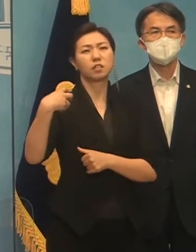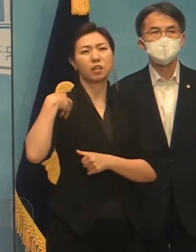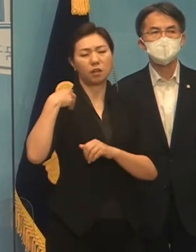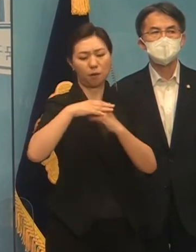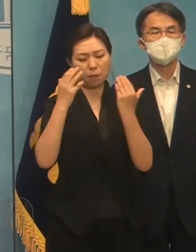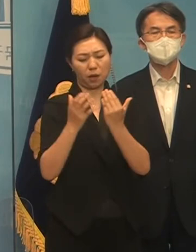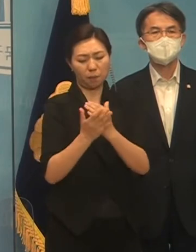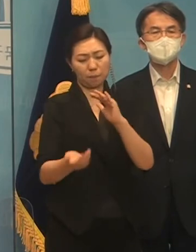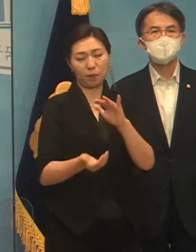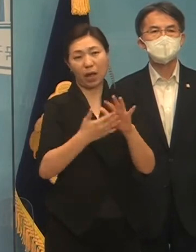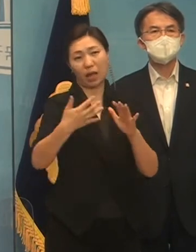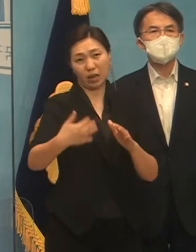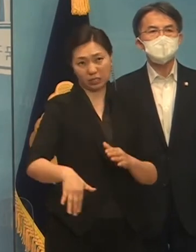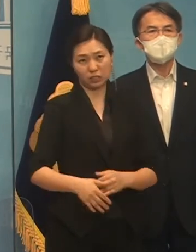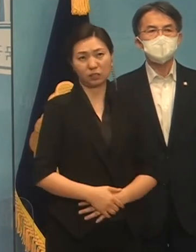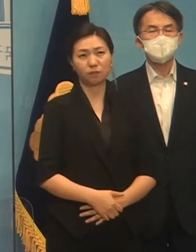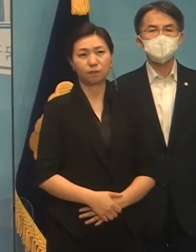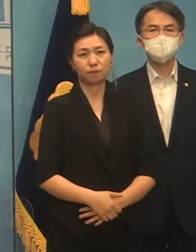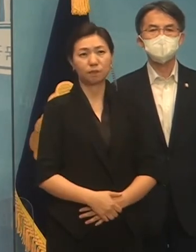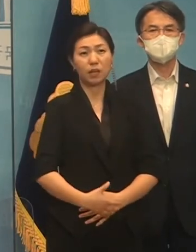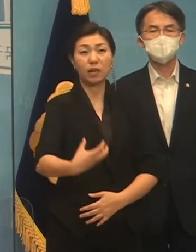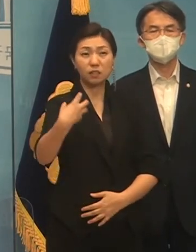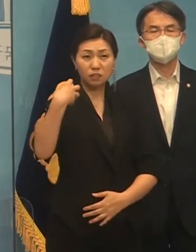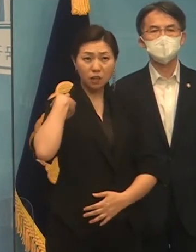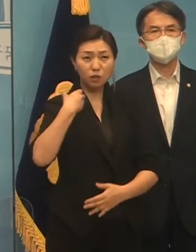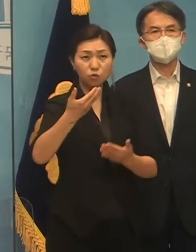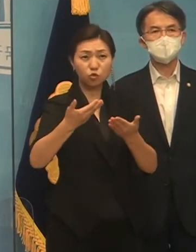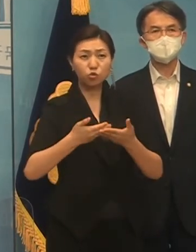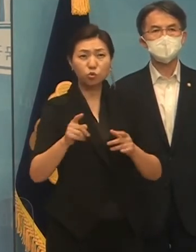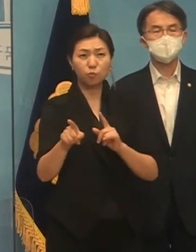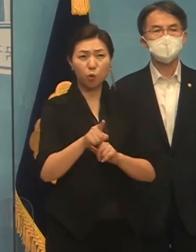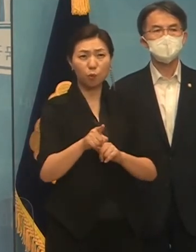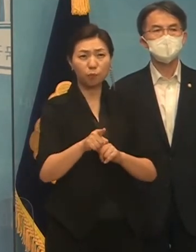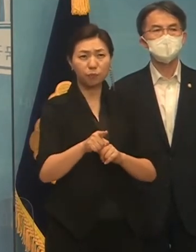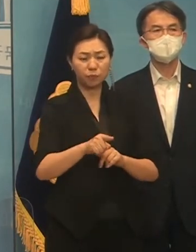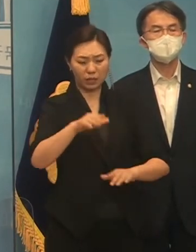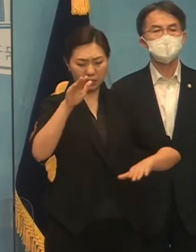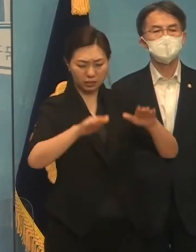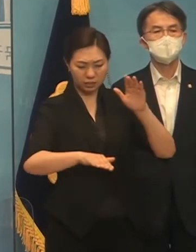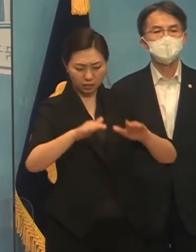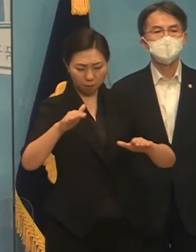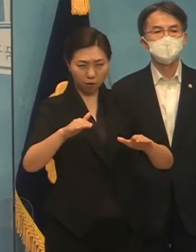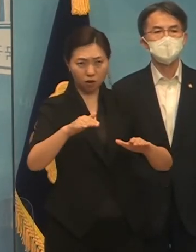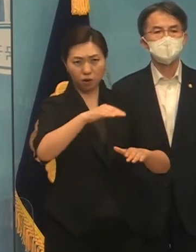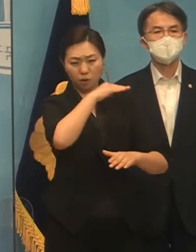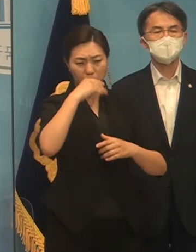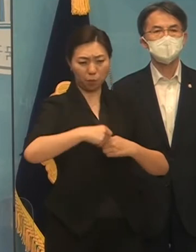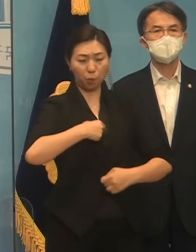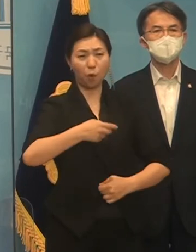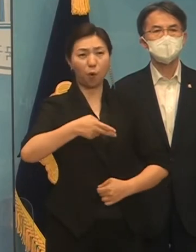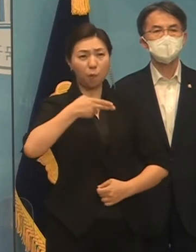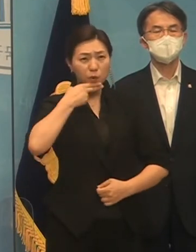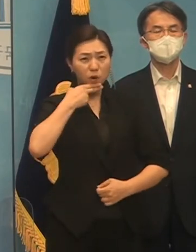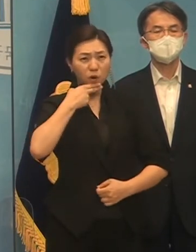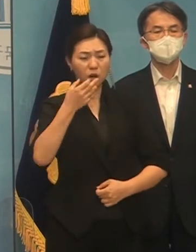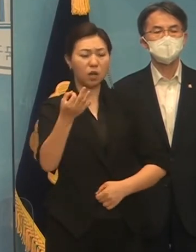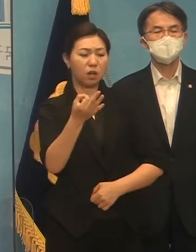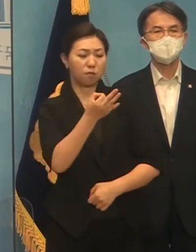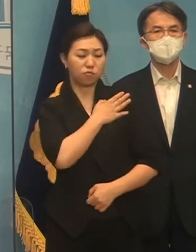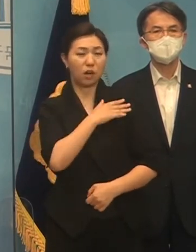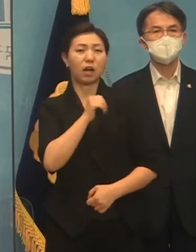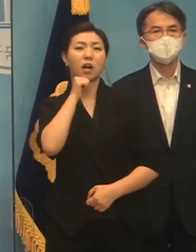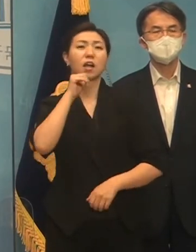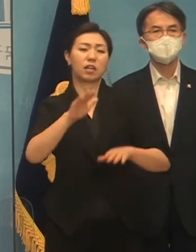때문입니다. 무슨 임무를 부여하셨는가? 불공정, 불평등, 빈부격차를 없애라.